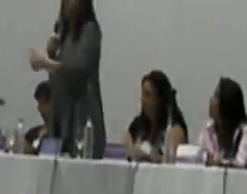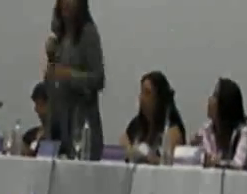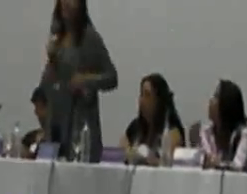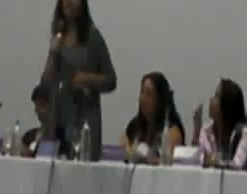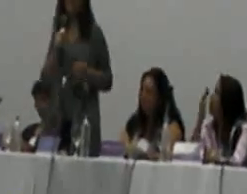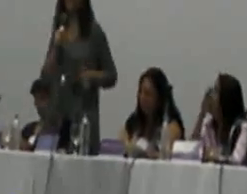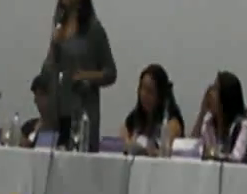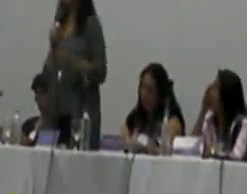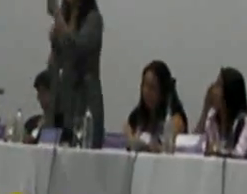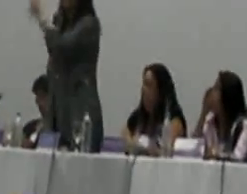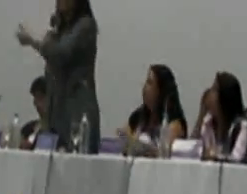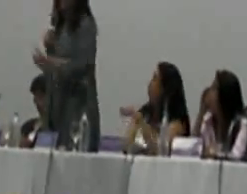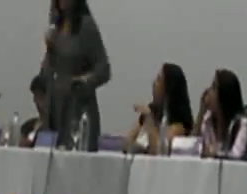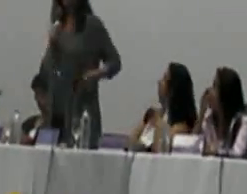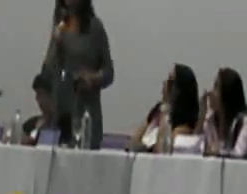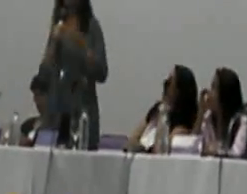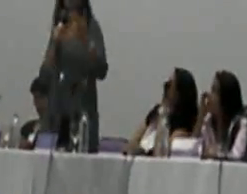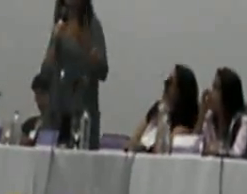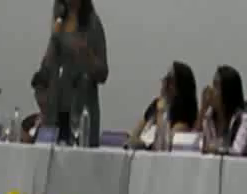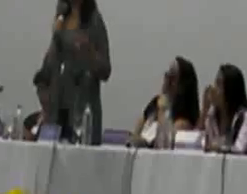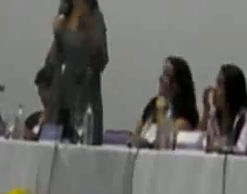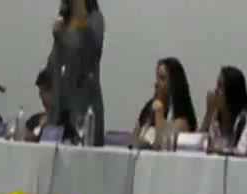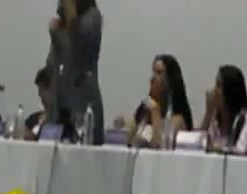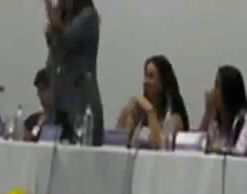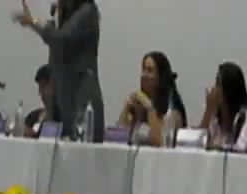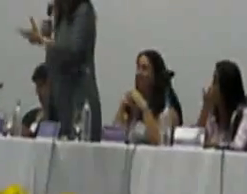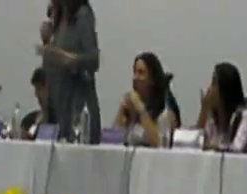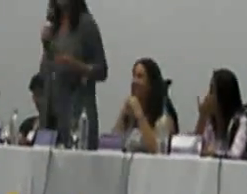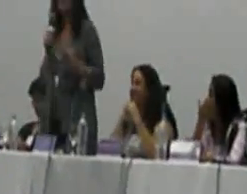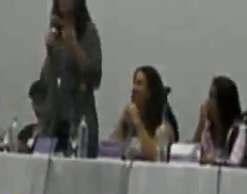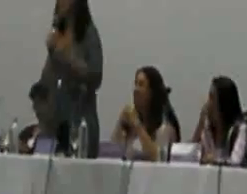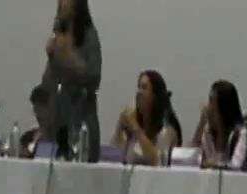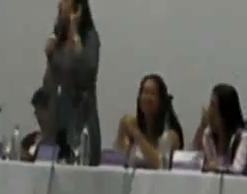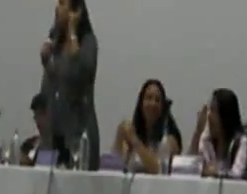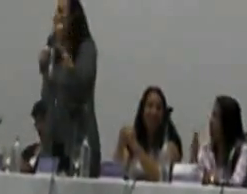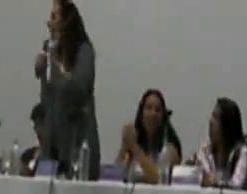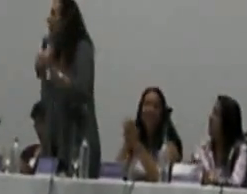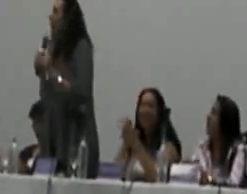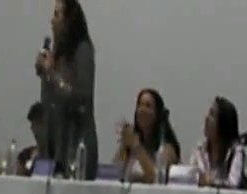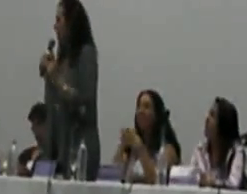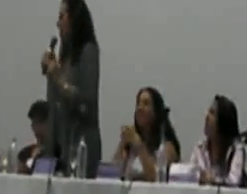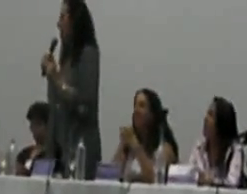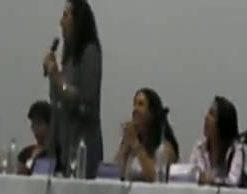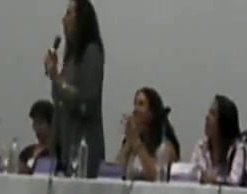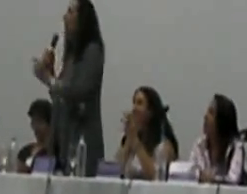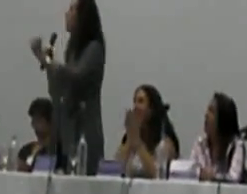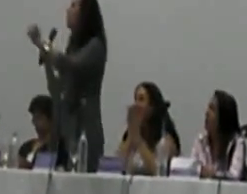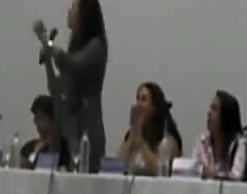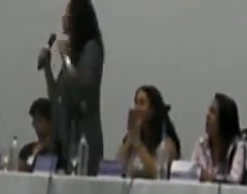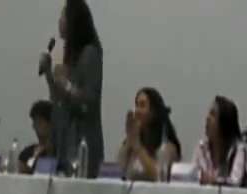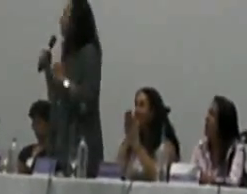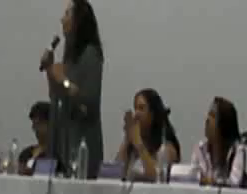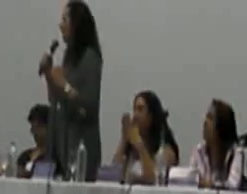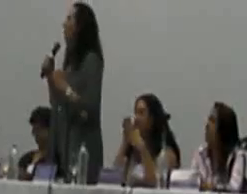pintora, pedreiro e pedreira, soldador e soldadora, porque as mulheres não se inscrevem às vezes, porque acham